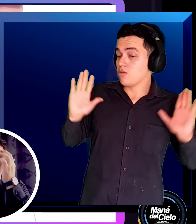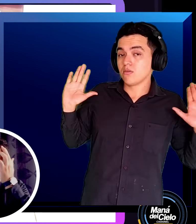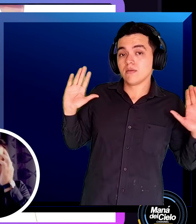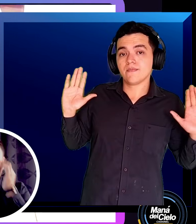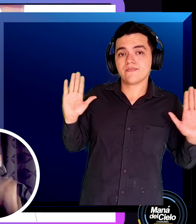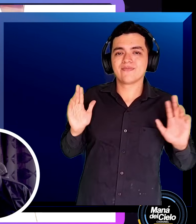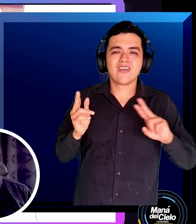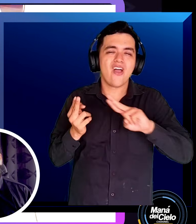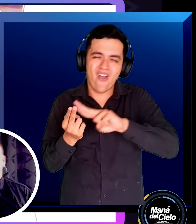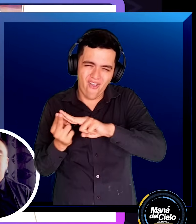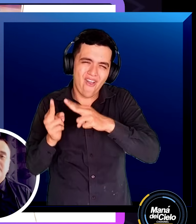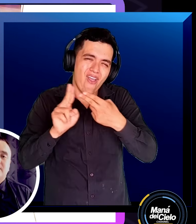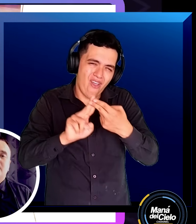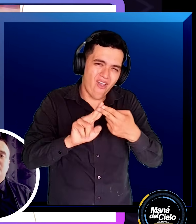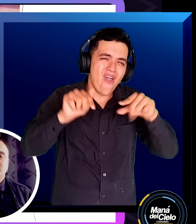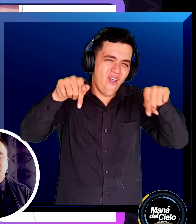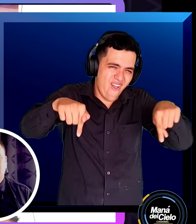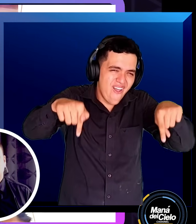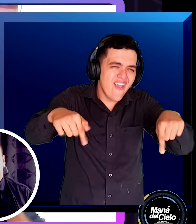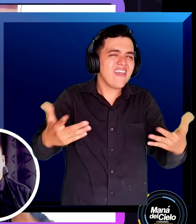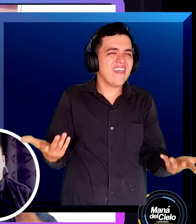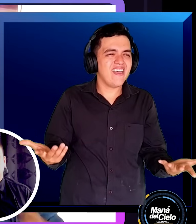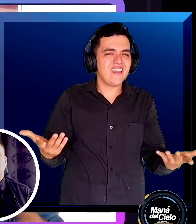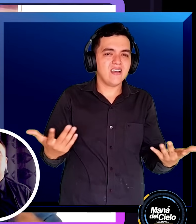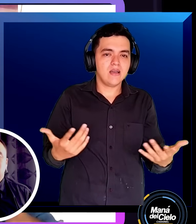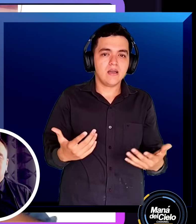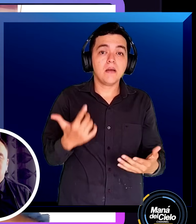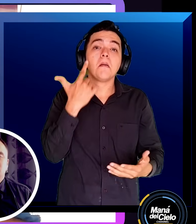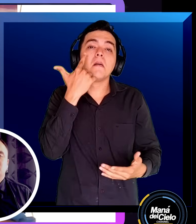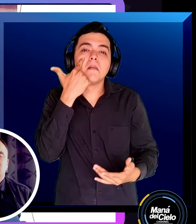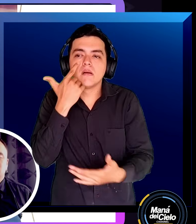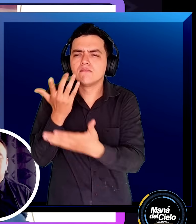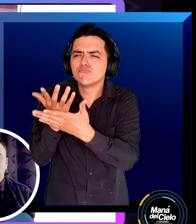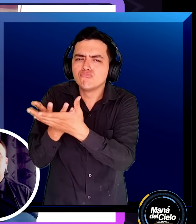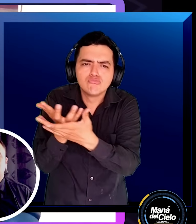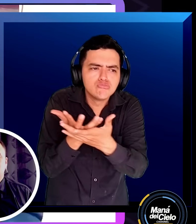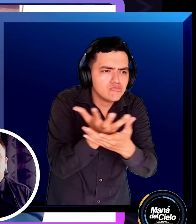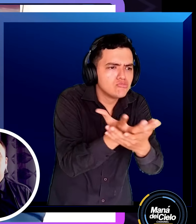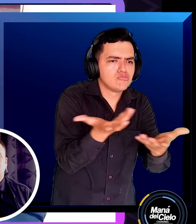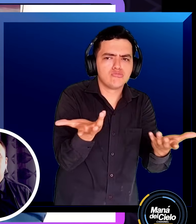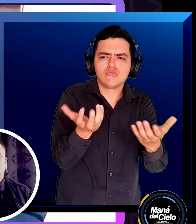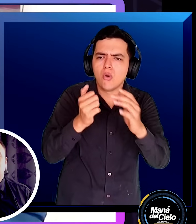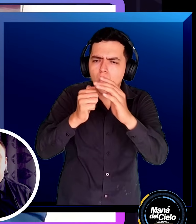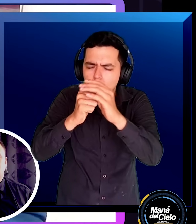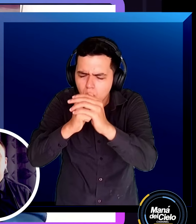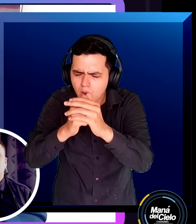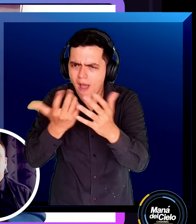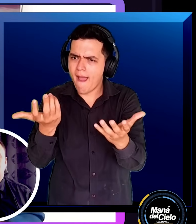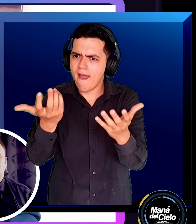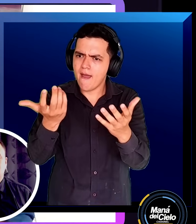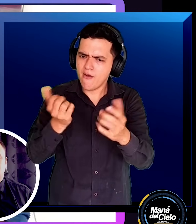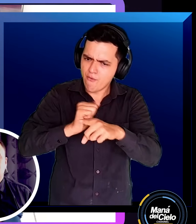Porque a veces queremos convertir nuestros cultos en una solemnidad.